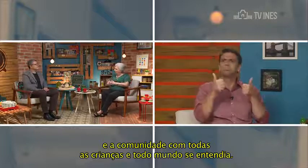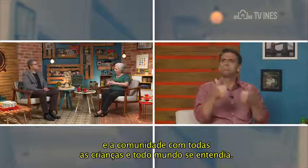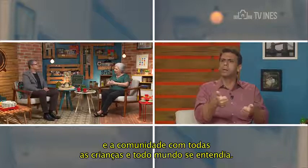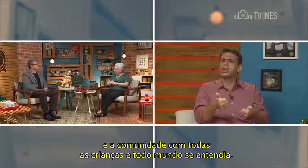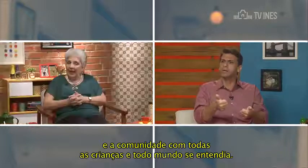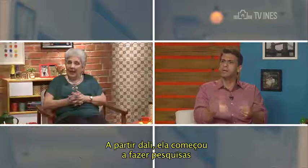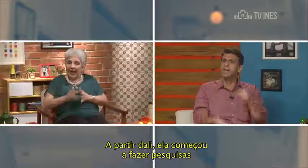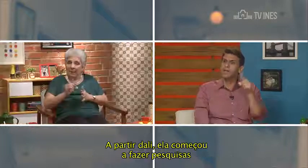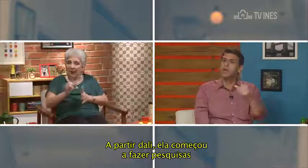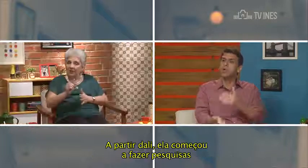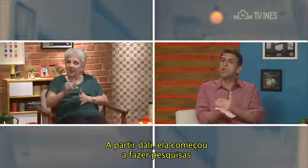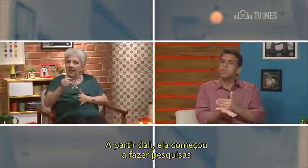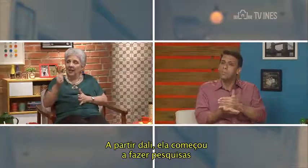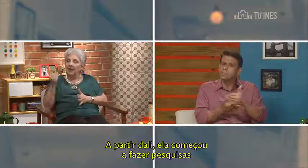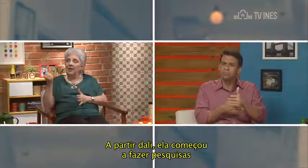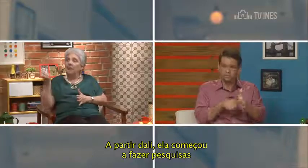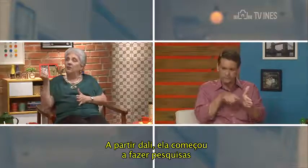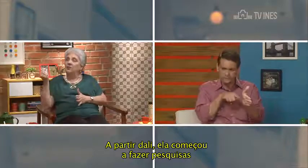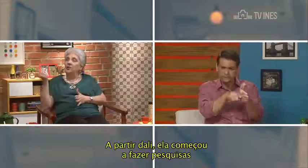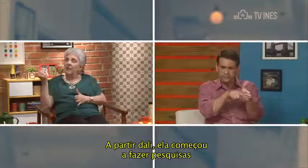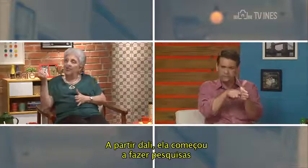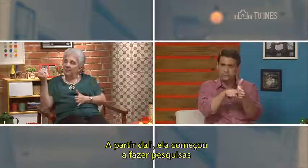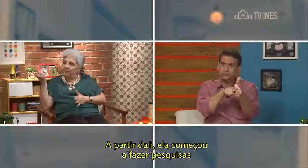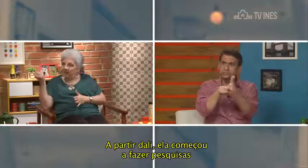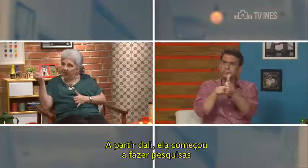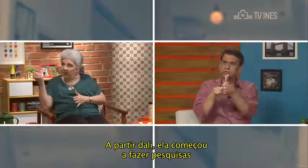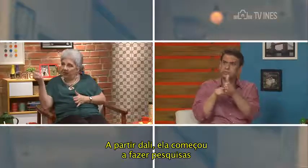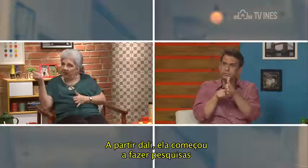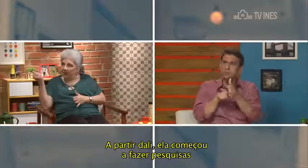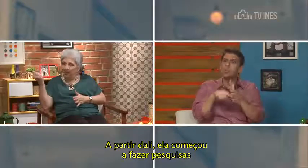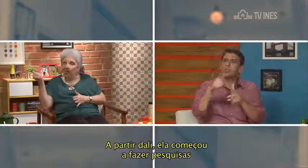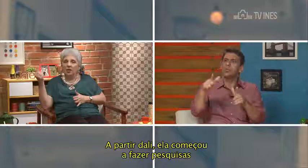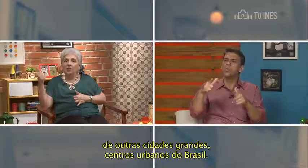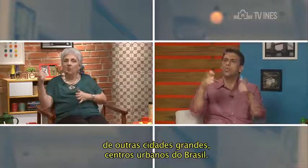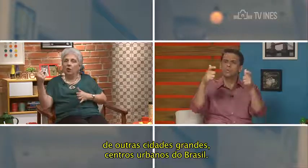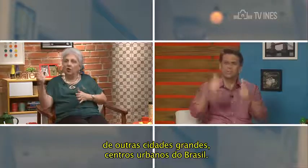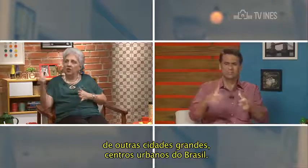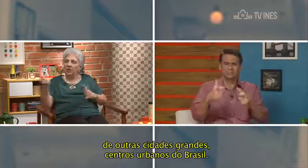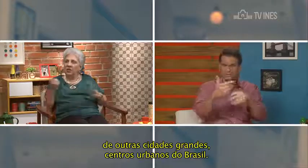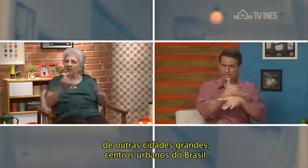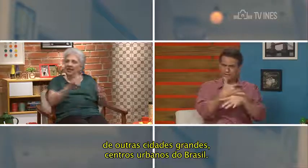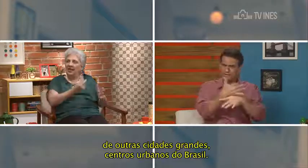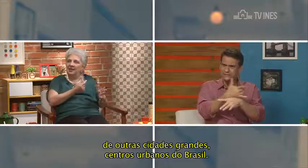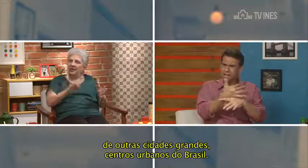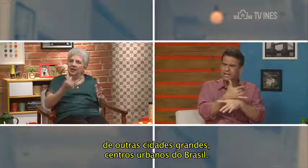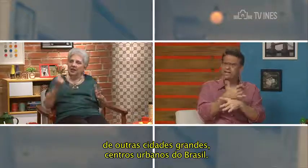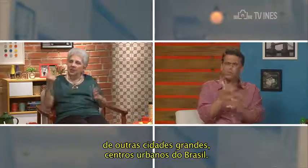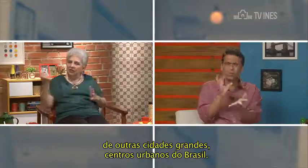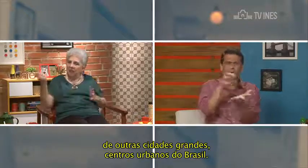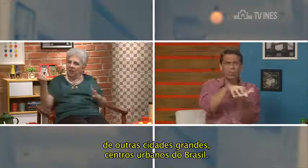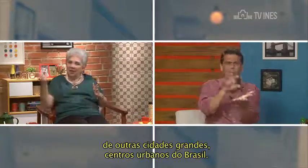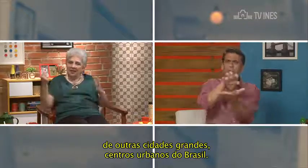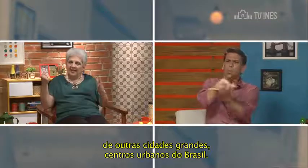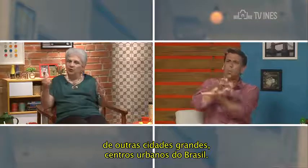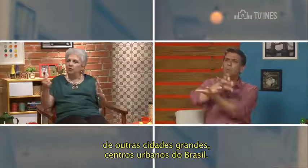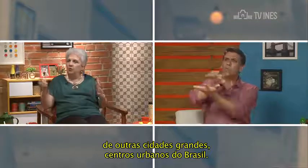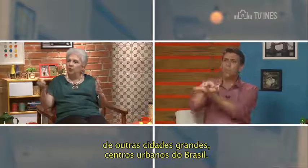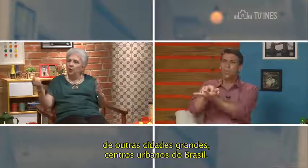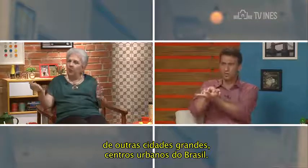entendia A partir dali Ela começou a fazer Pesquisas De outras cidades Grandes